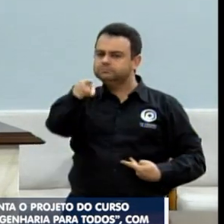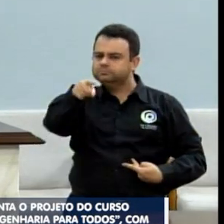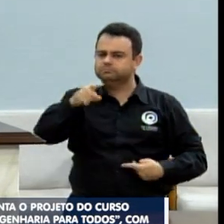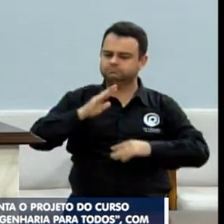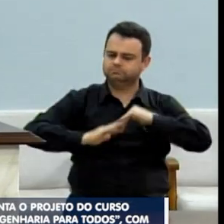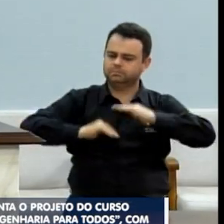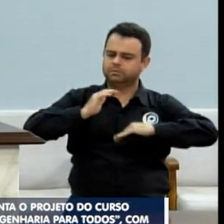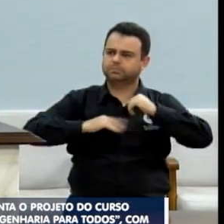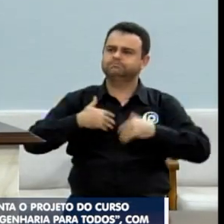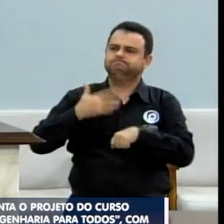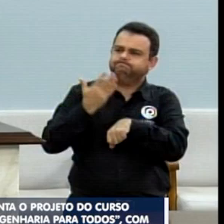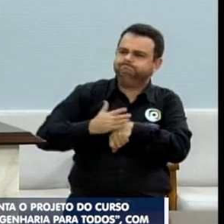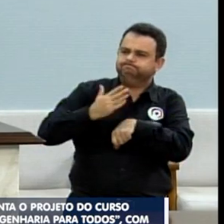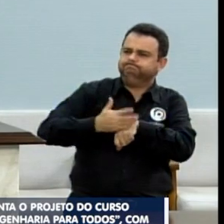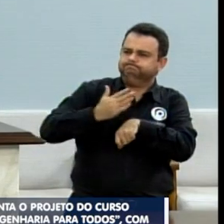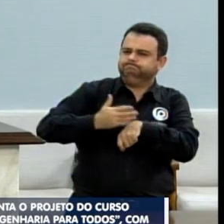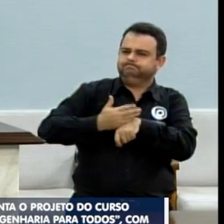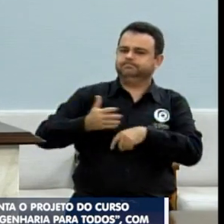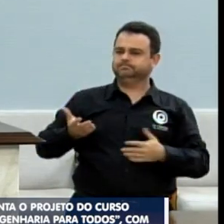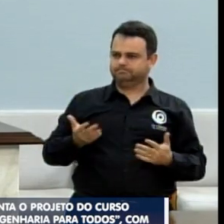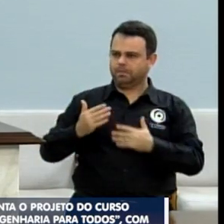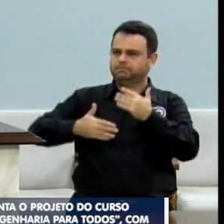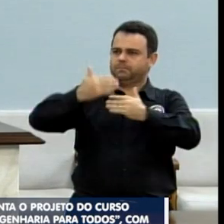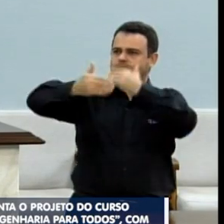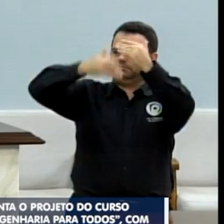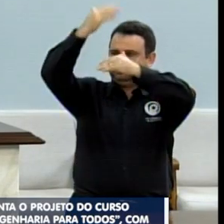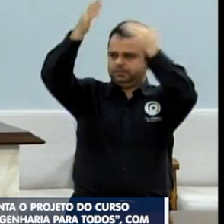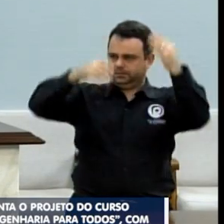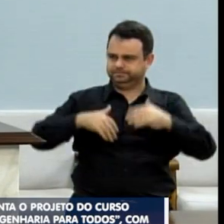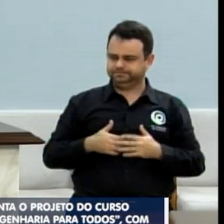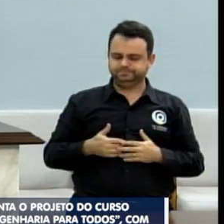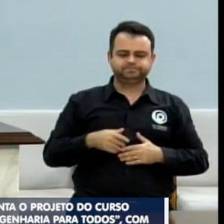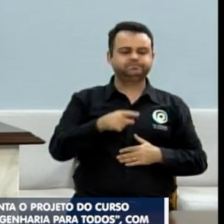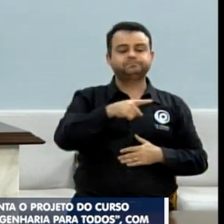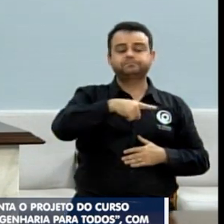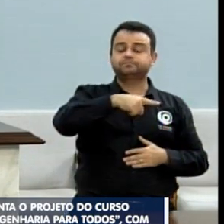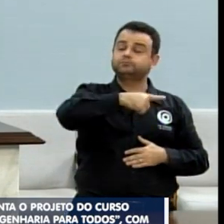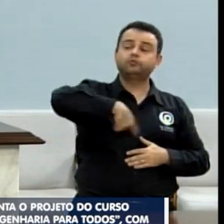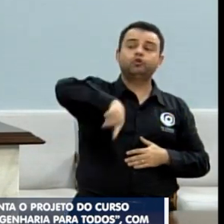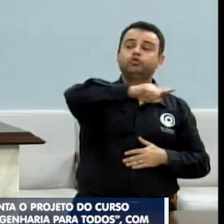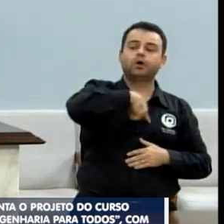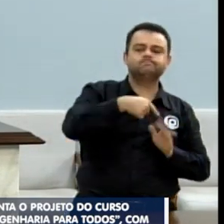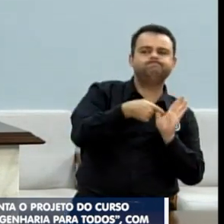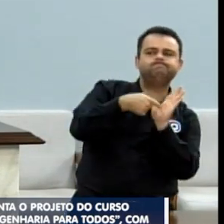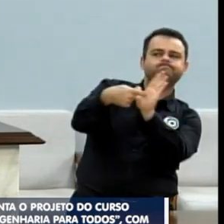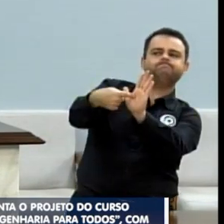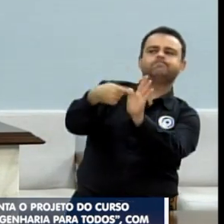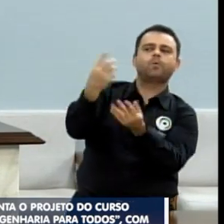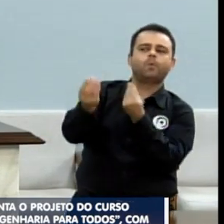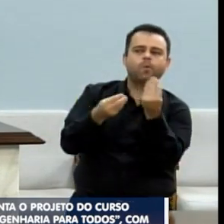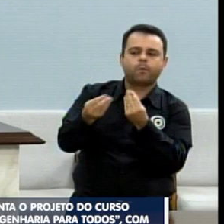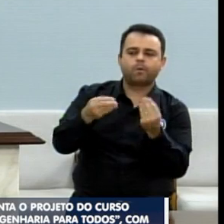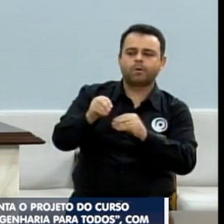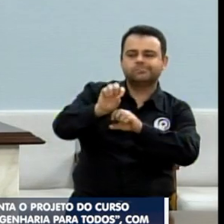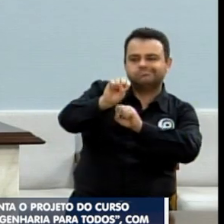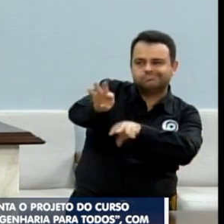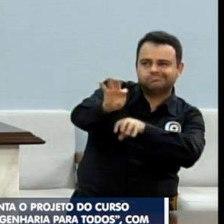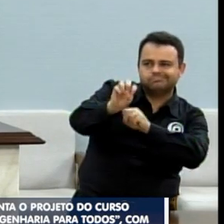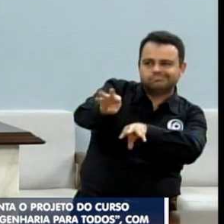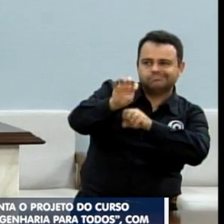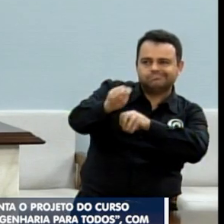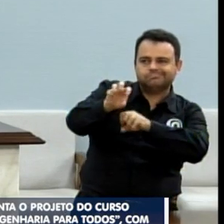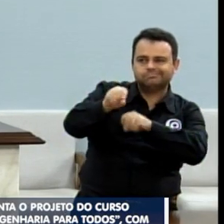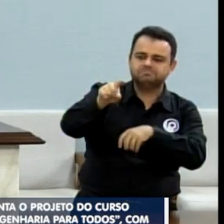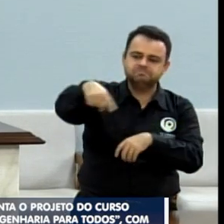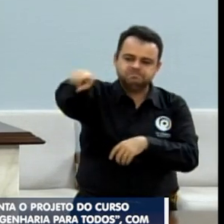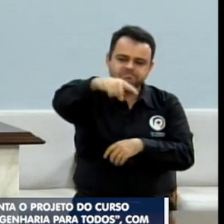isso, mostrando as áreas de atuação para essas pessoas com deficiência, orientando essas pessoas com deficiência para